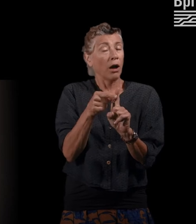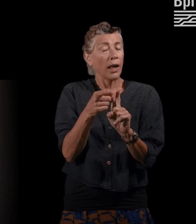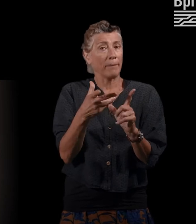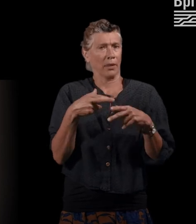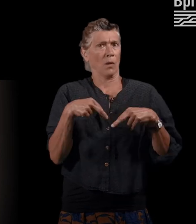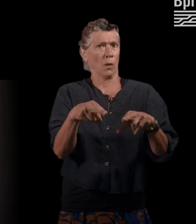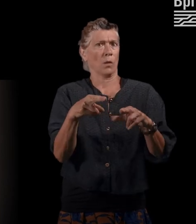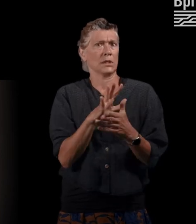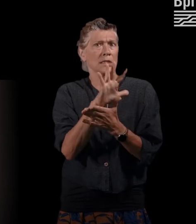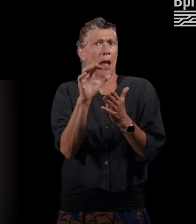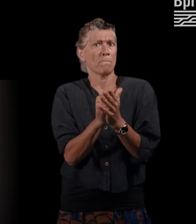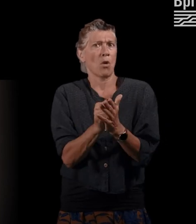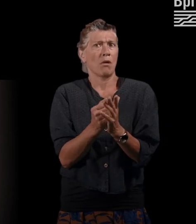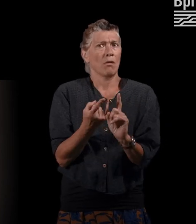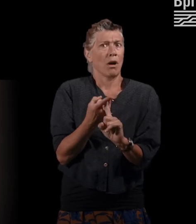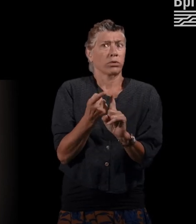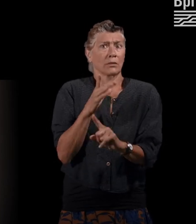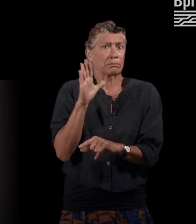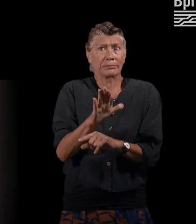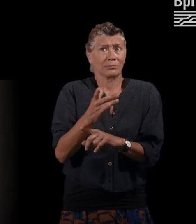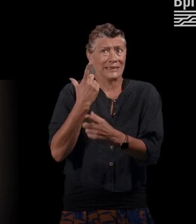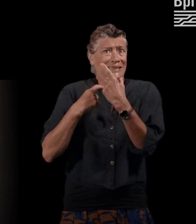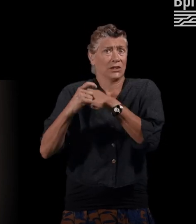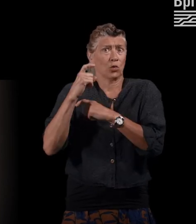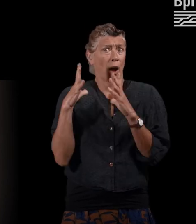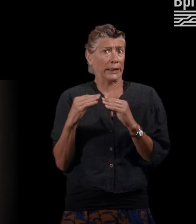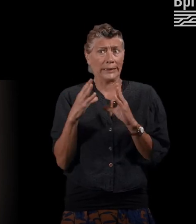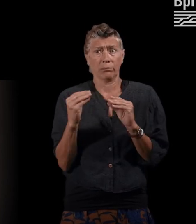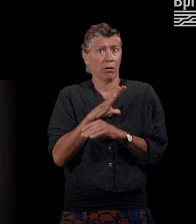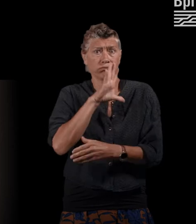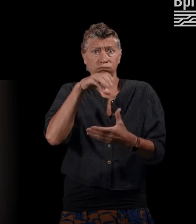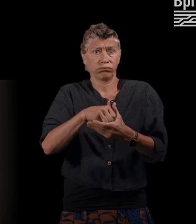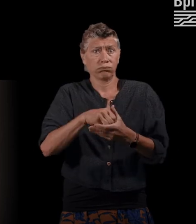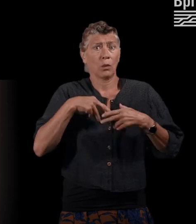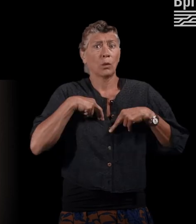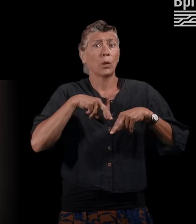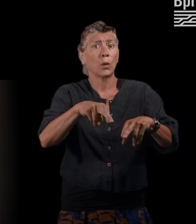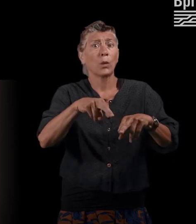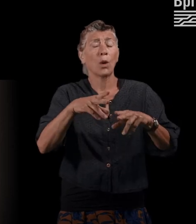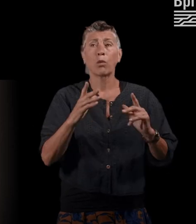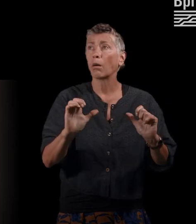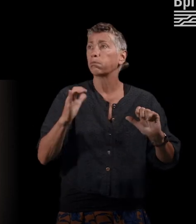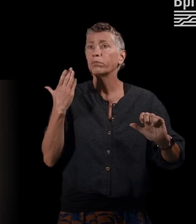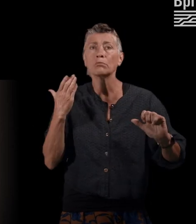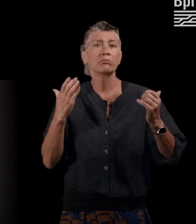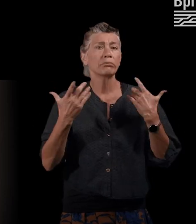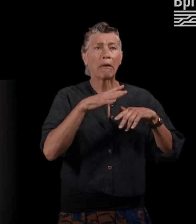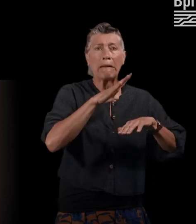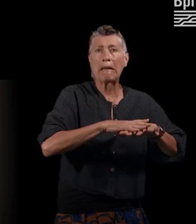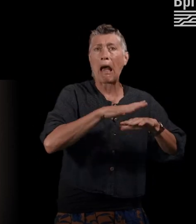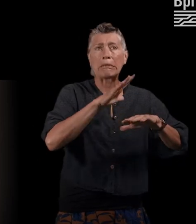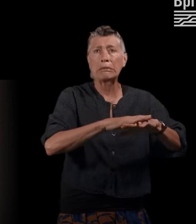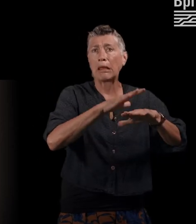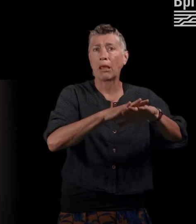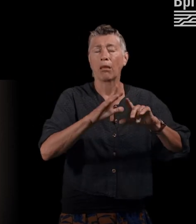narrateur, et elle est emblématique de presque toute l'histoire du Liban, parce que elle traverse ces différents quartiers,